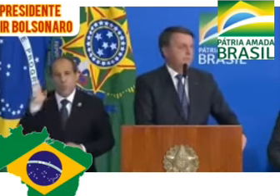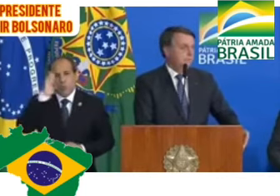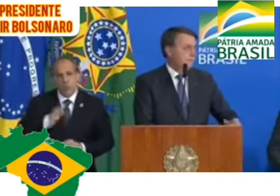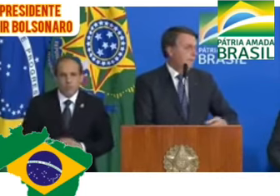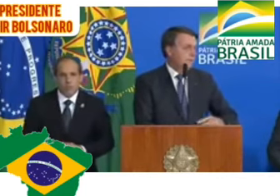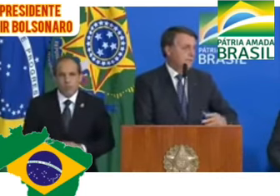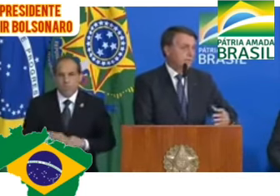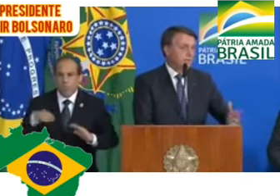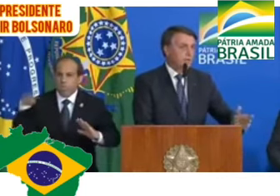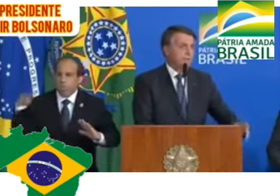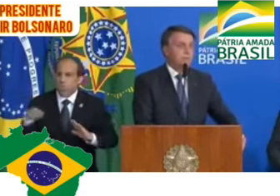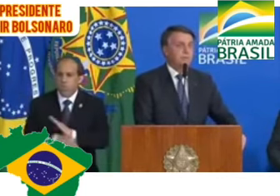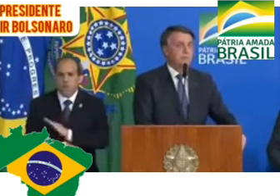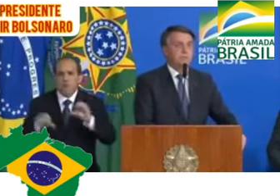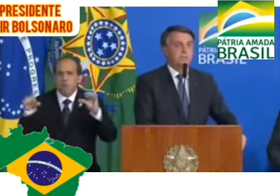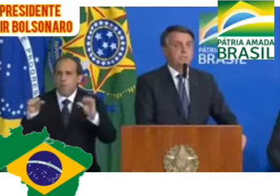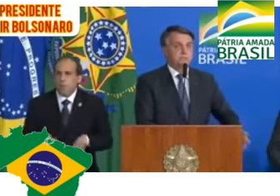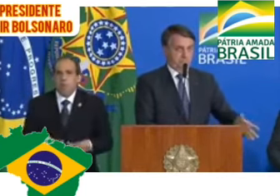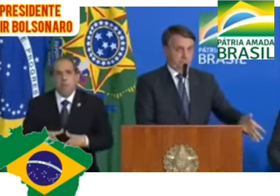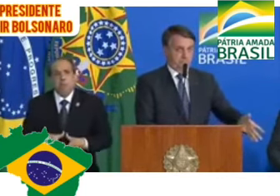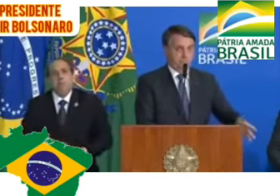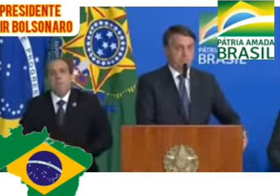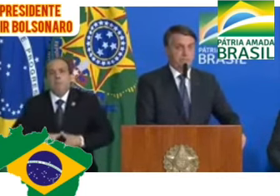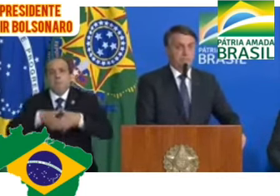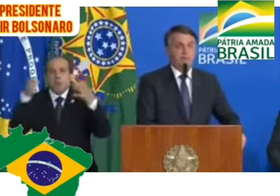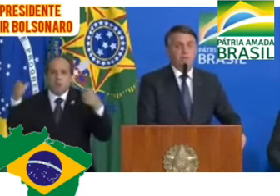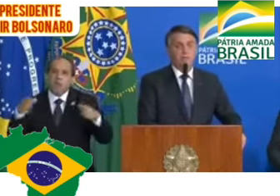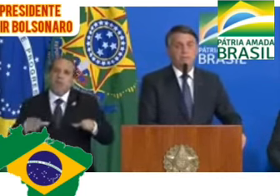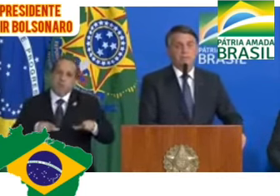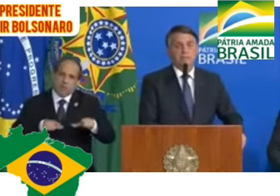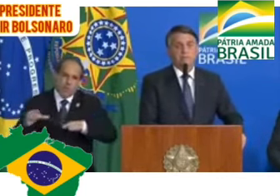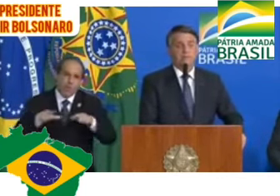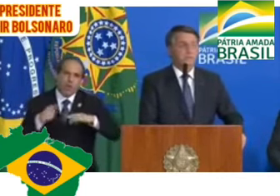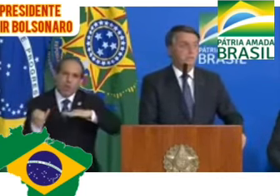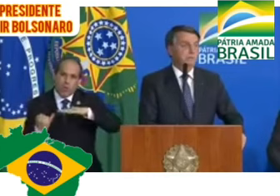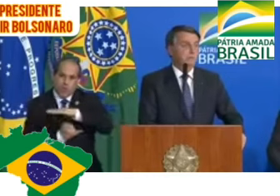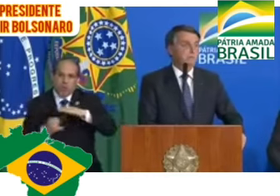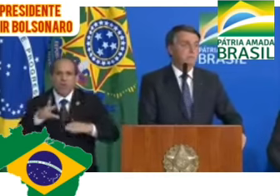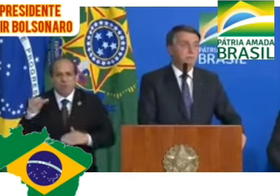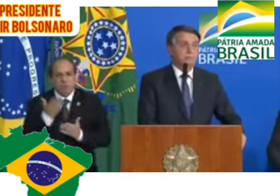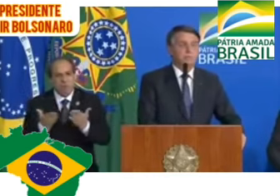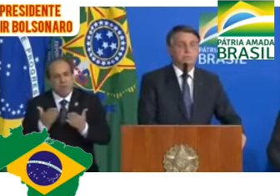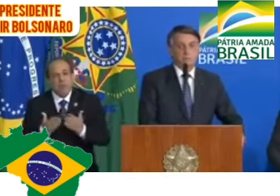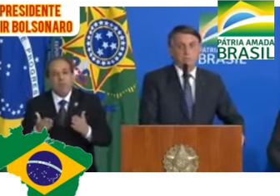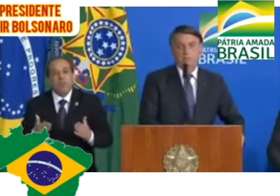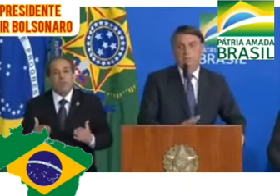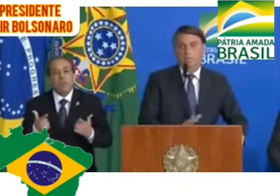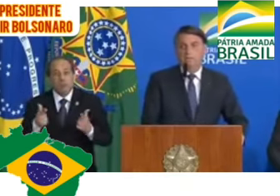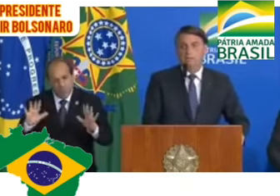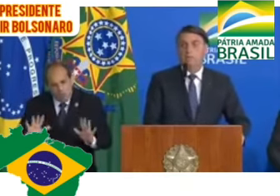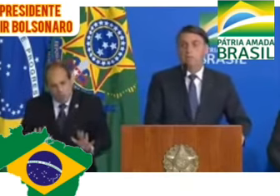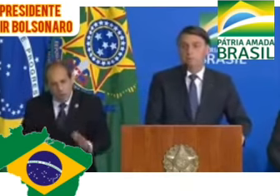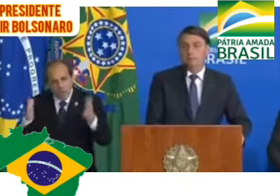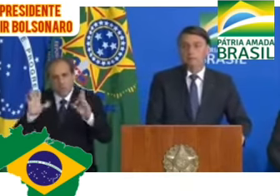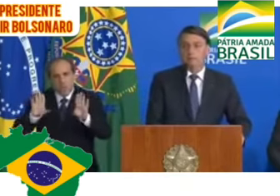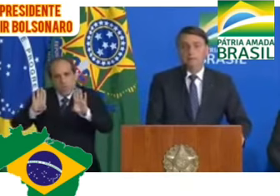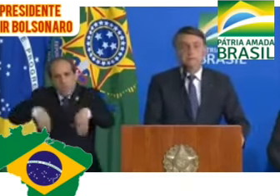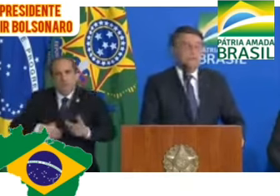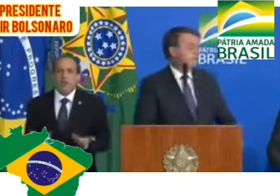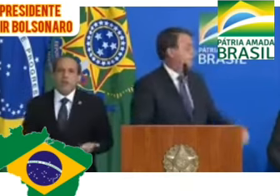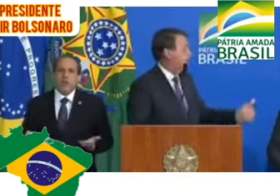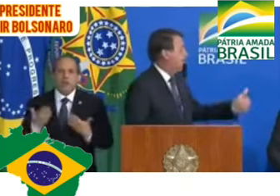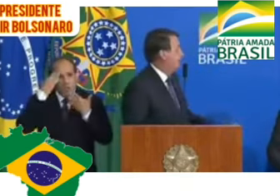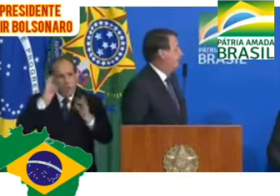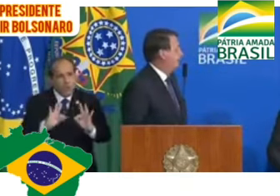Brasil com uma classe enorme de pessoas que, em especial na informalidade, haviam perdido todo o seu ganho. Assim, meu muito obrigado a